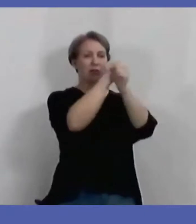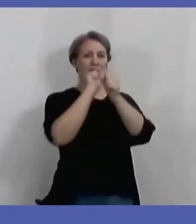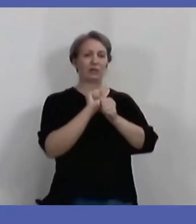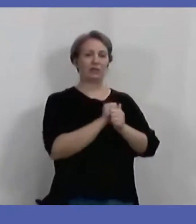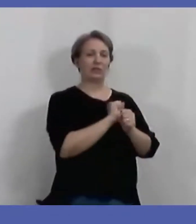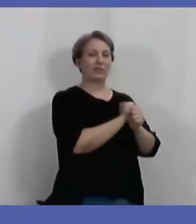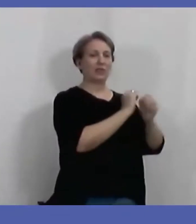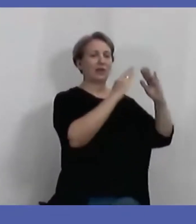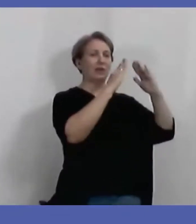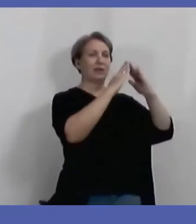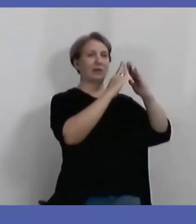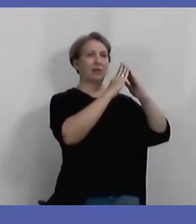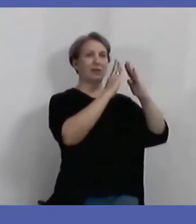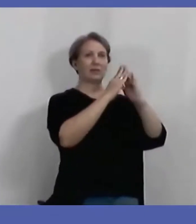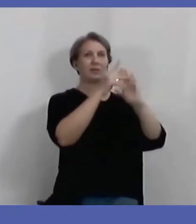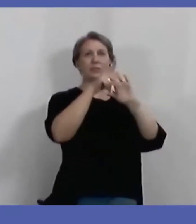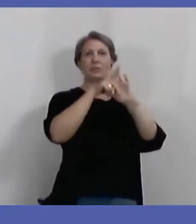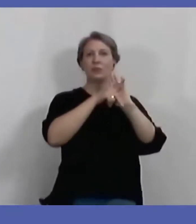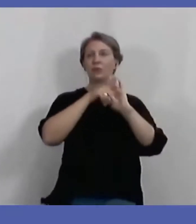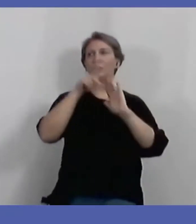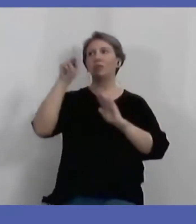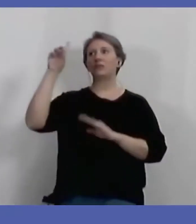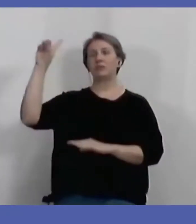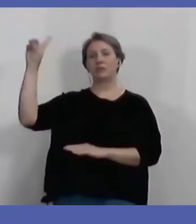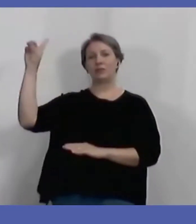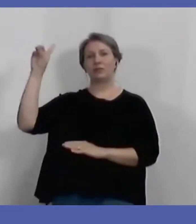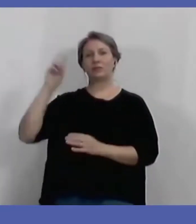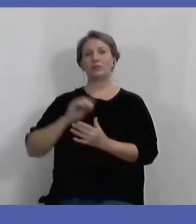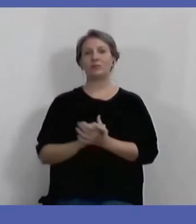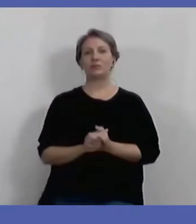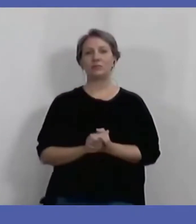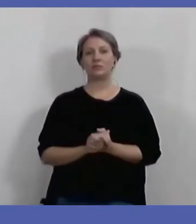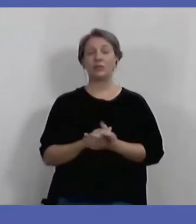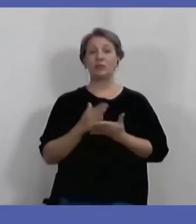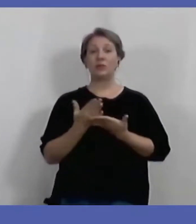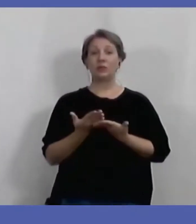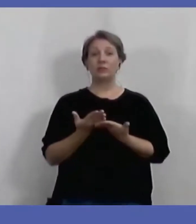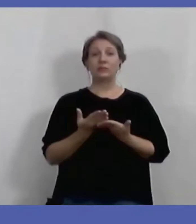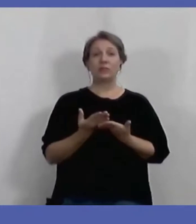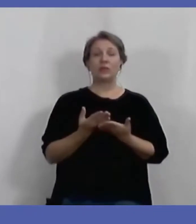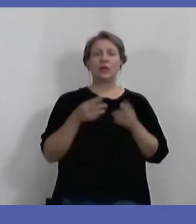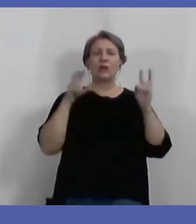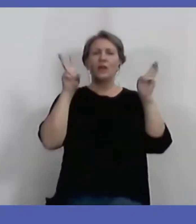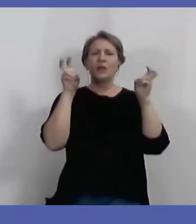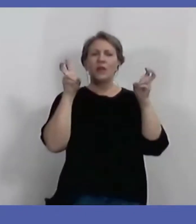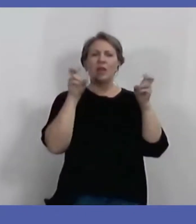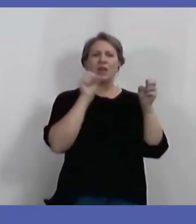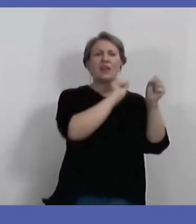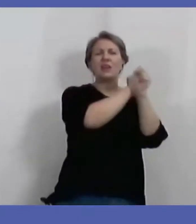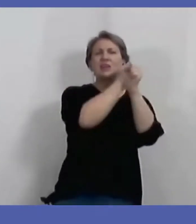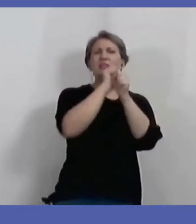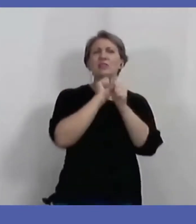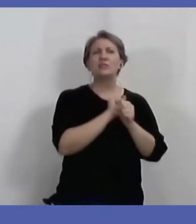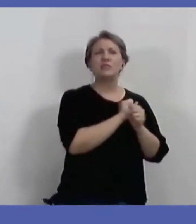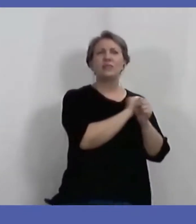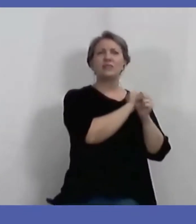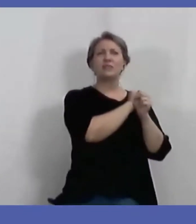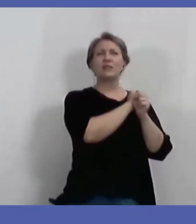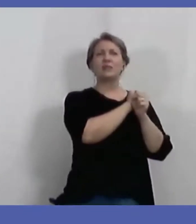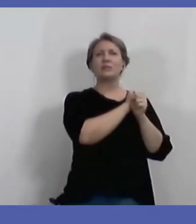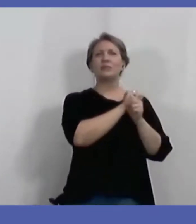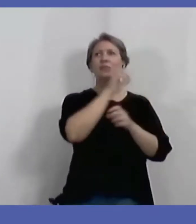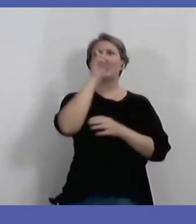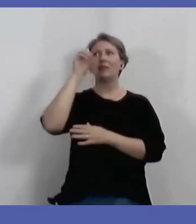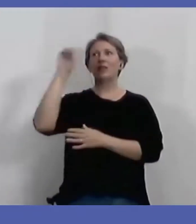Senhor disse, quando fala da edificação, o Senhor disse: dela me